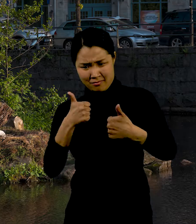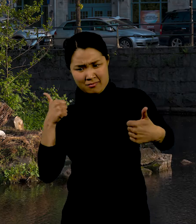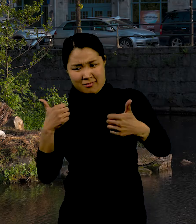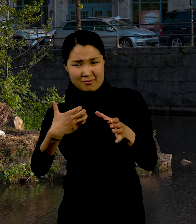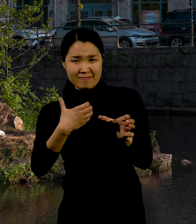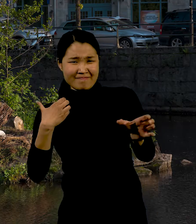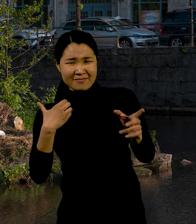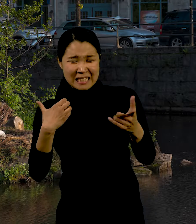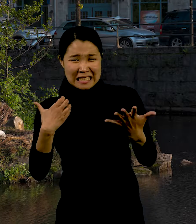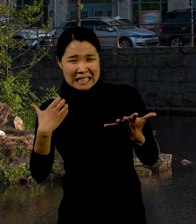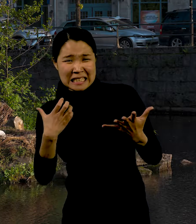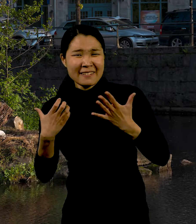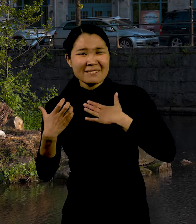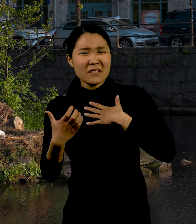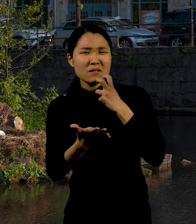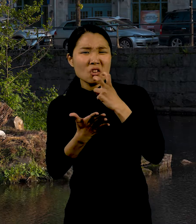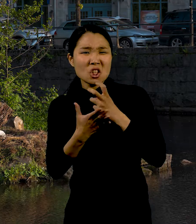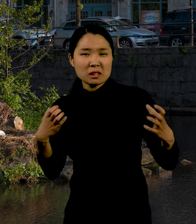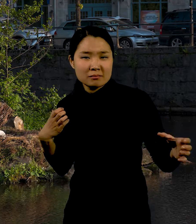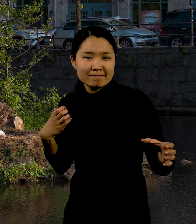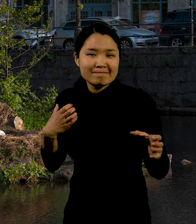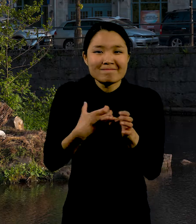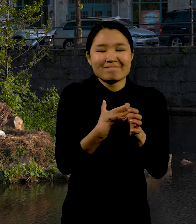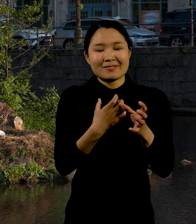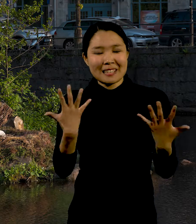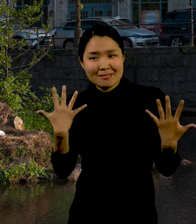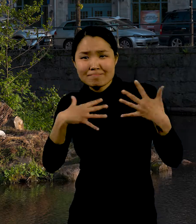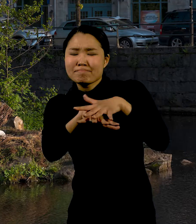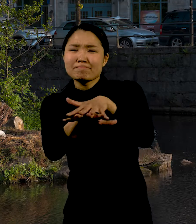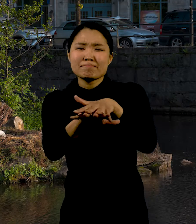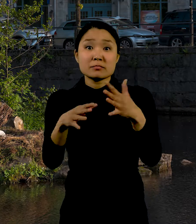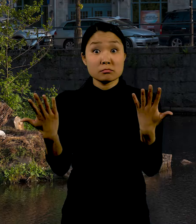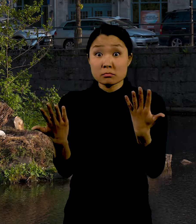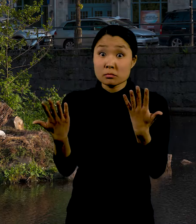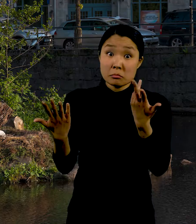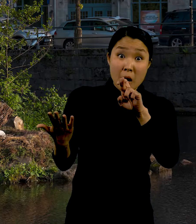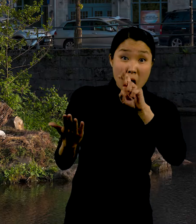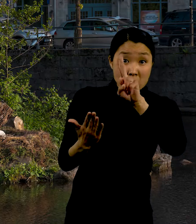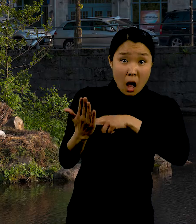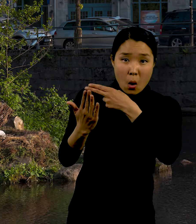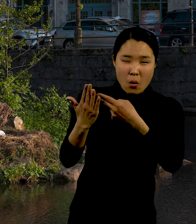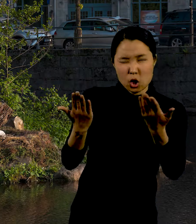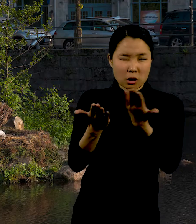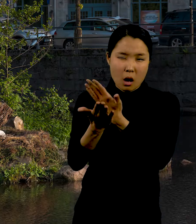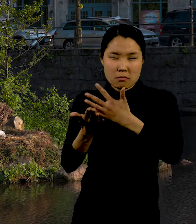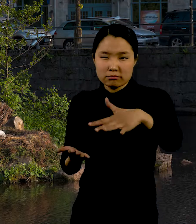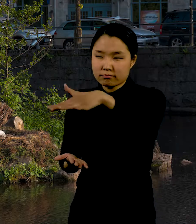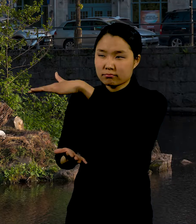av de grundläggande i naturen med stark symbolik till livets början, dess kraft och skörhet. Endast en